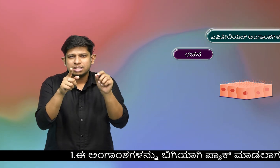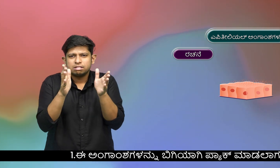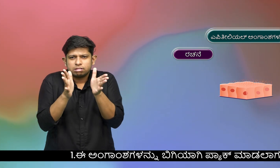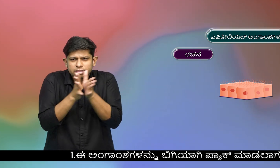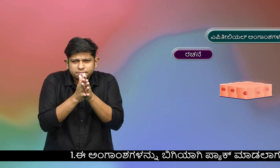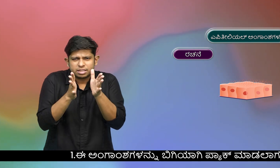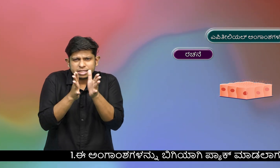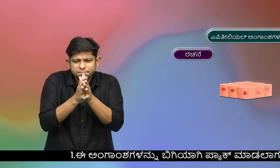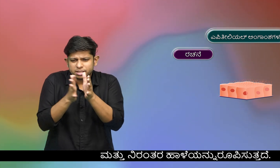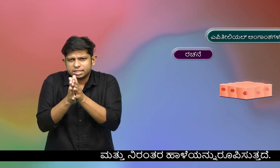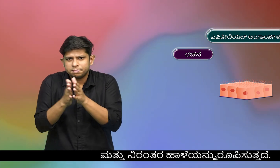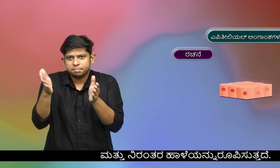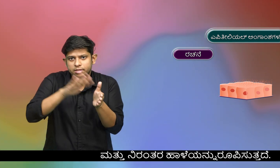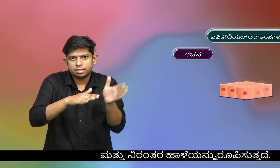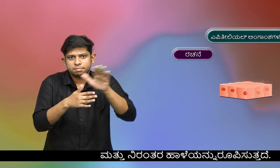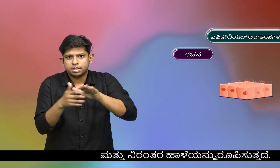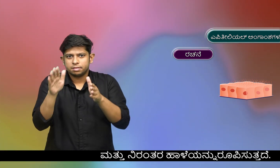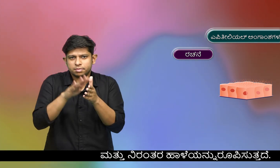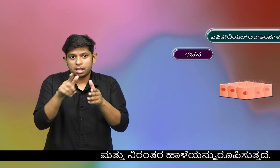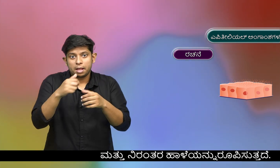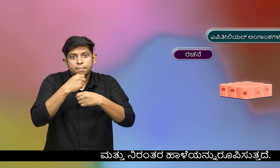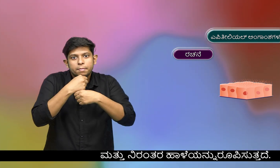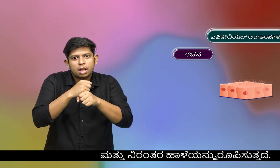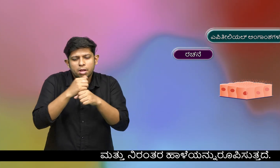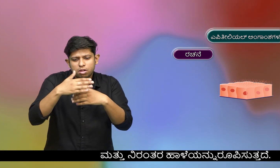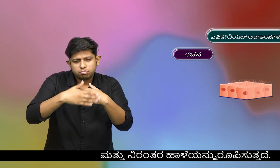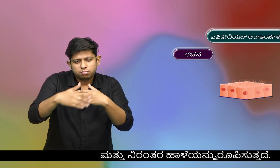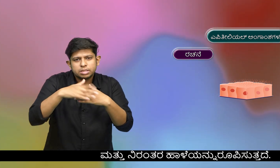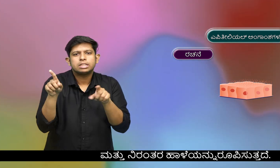ಪ್ಯಾಕ್ ಮಾಡಲಾಗುತ್ತದೆ ಮತ್ತು ನಿರಂತರ ಹಾಳೆಯನ್ನು ರೂಪಿಸುತ್ತದೆ.